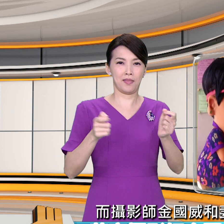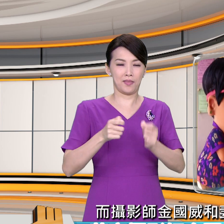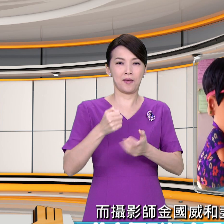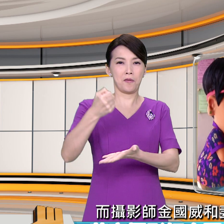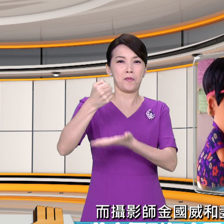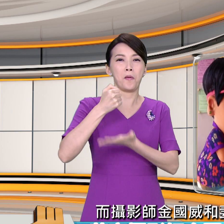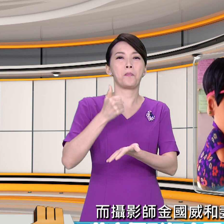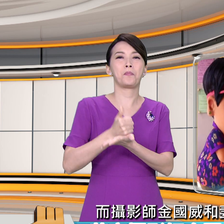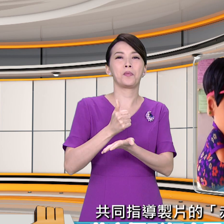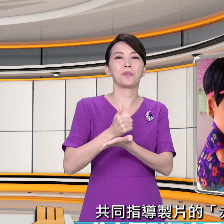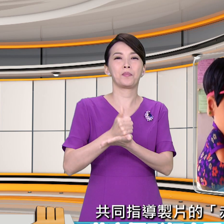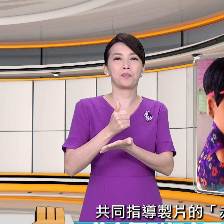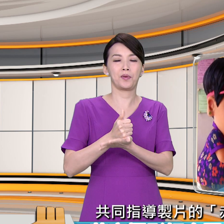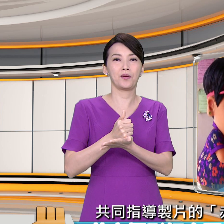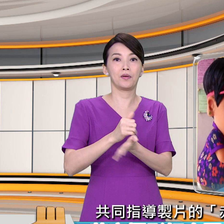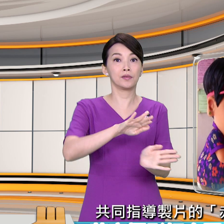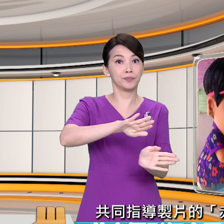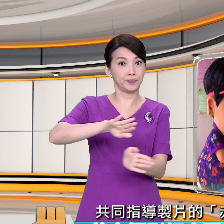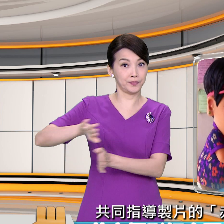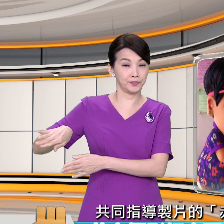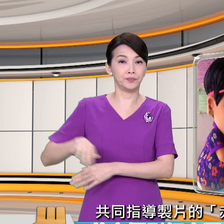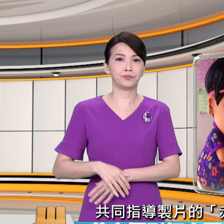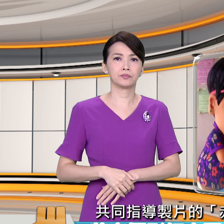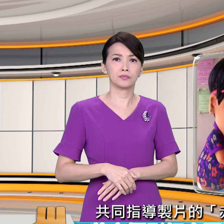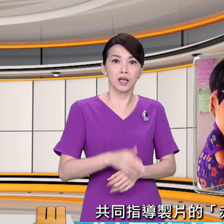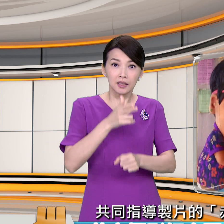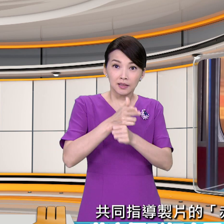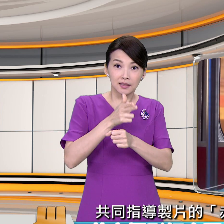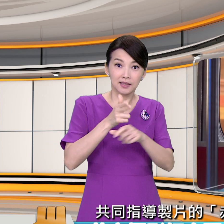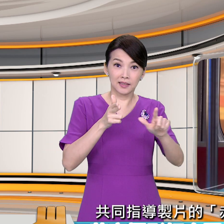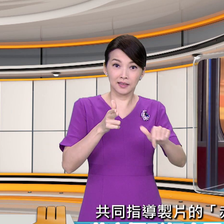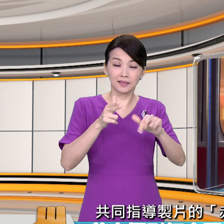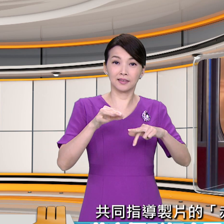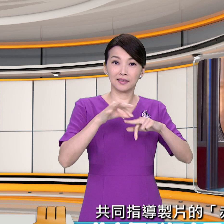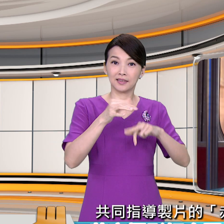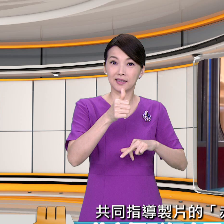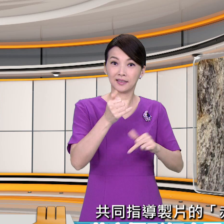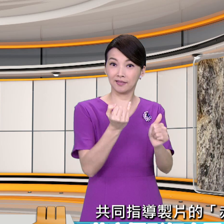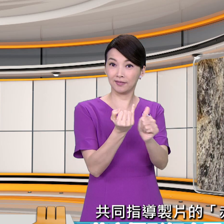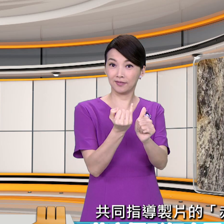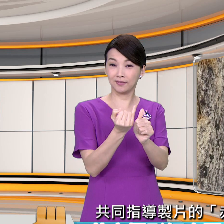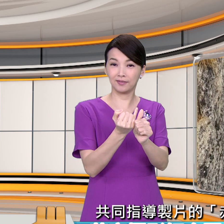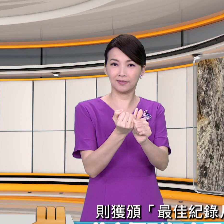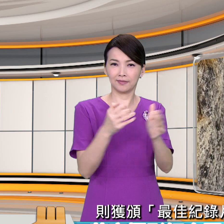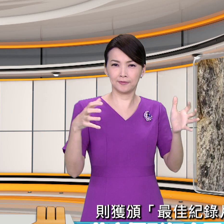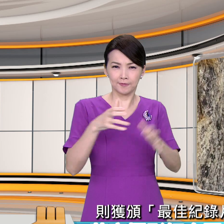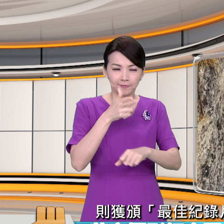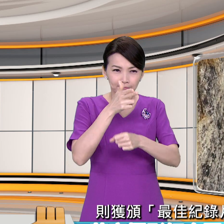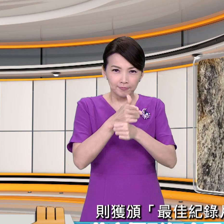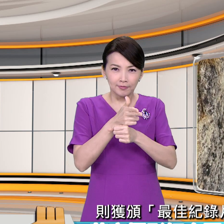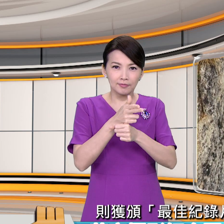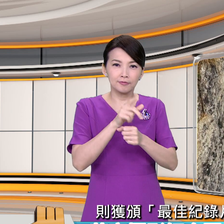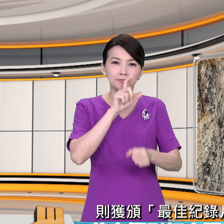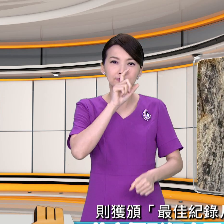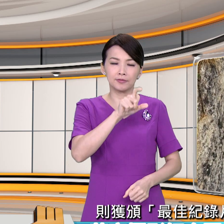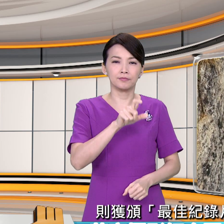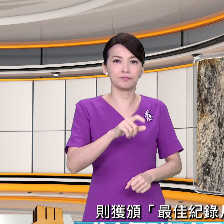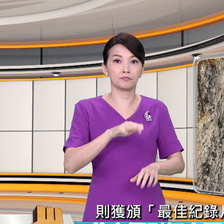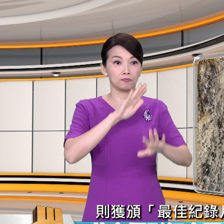妻子一起共同指导制片的《赤手登峰》则是获颁最